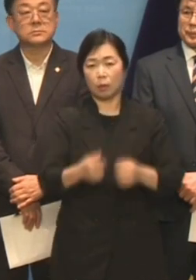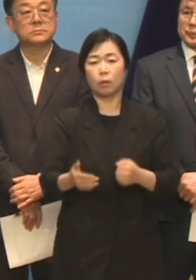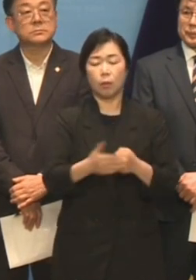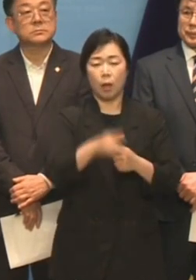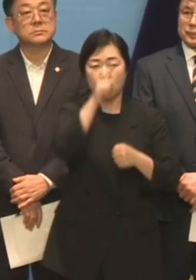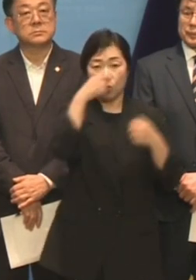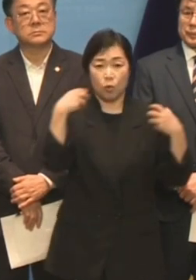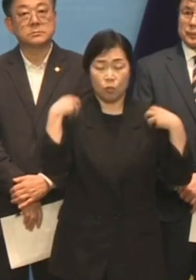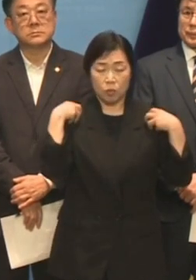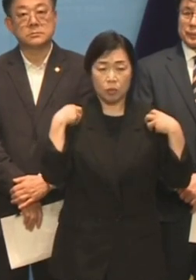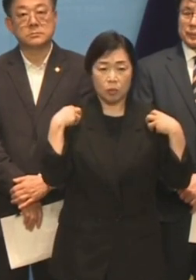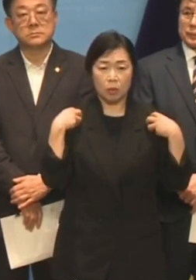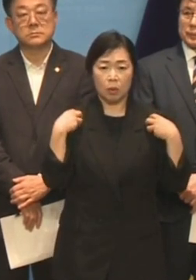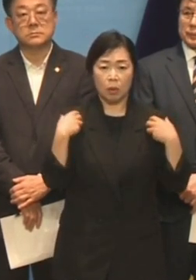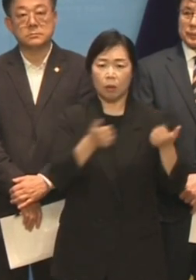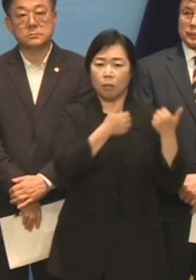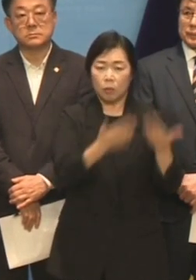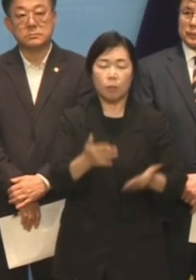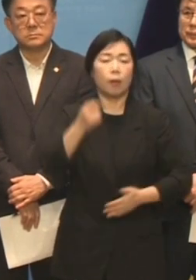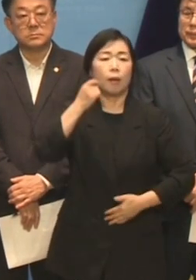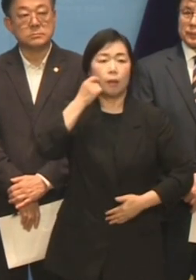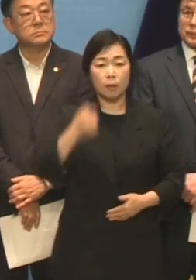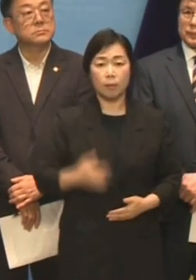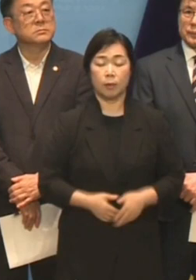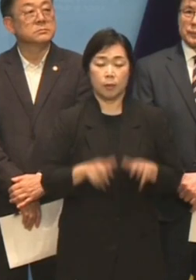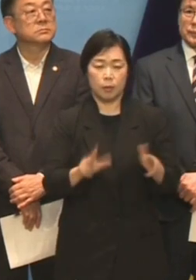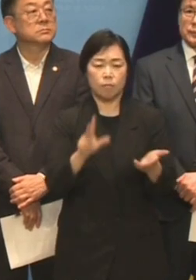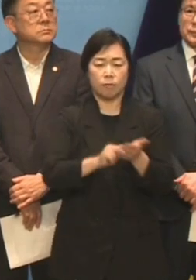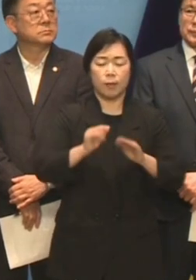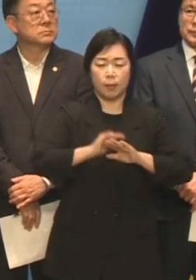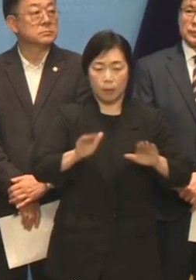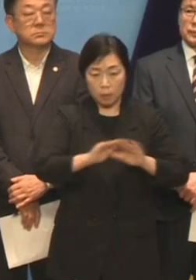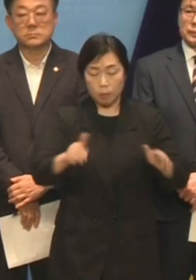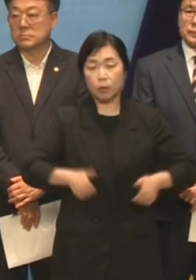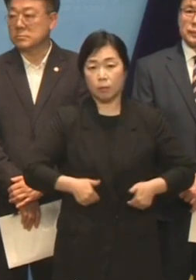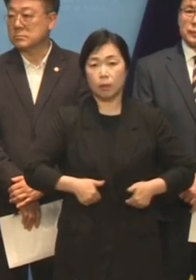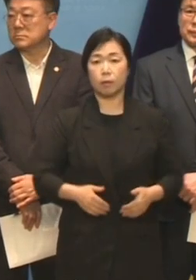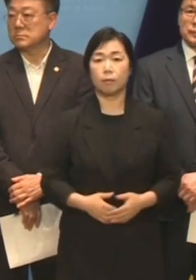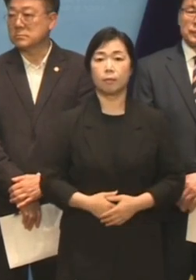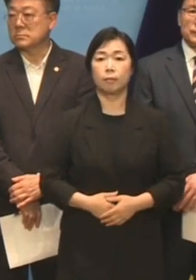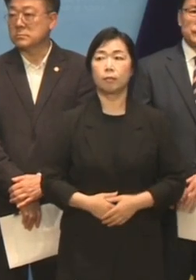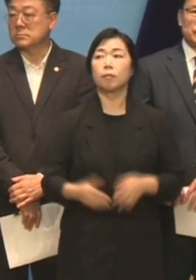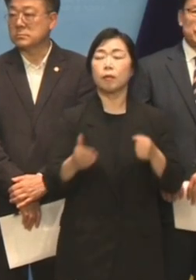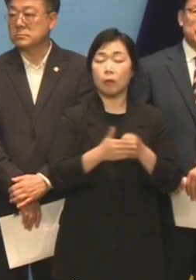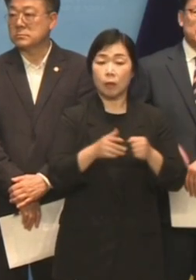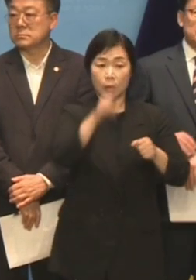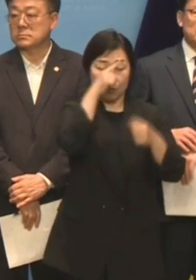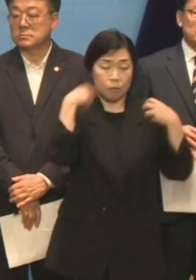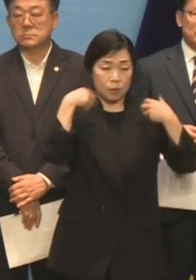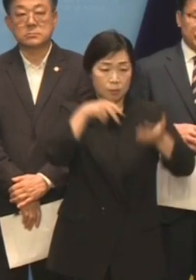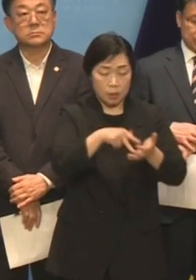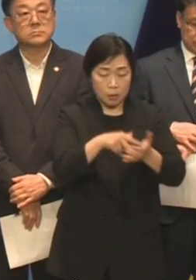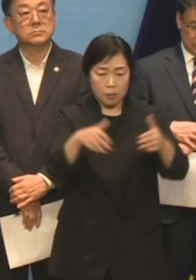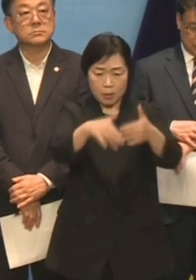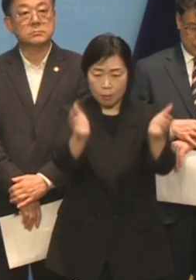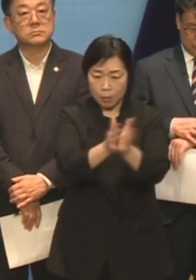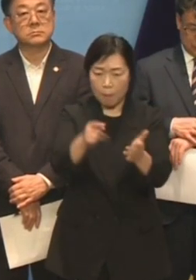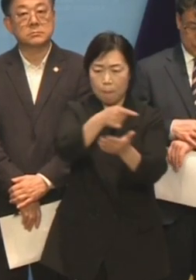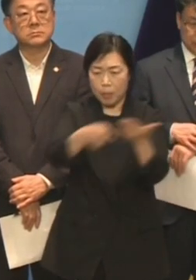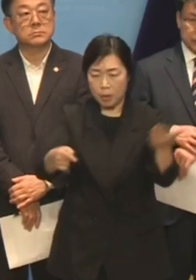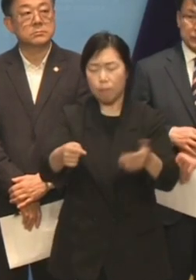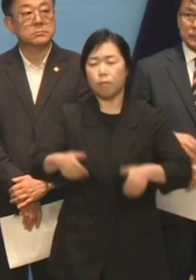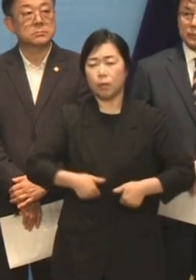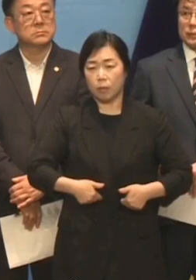생각을 합니다. 문제를 정통적으로 풀어야 되고 정부 차원에서의 집단적인 피해 구제 방법이 나와야 됩니다. 이걸 한 세대